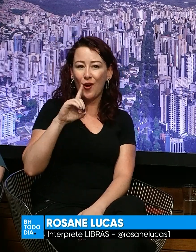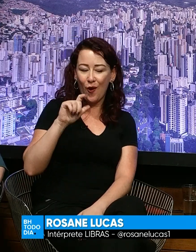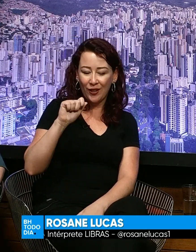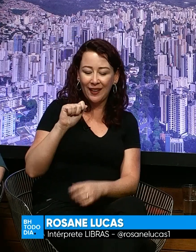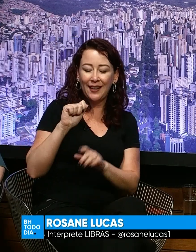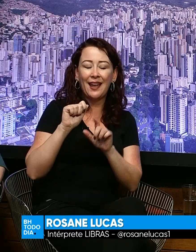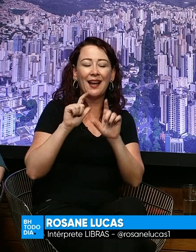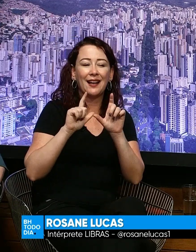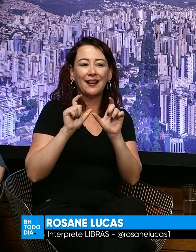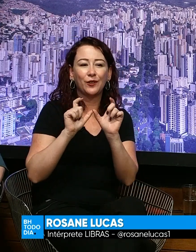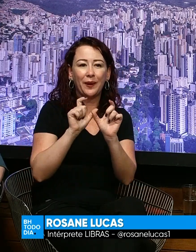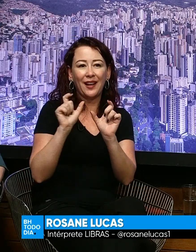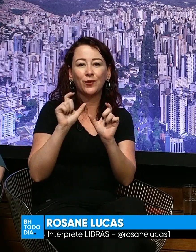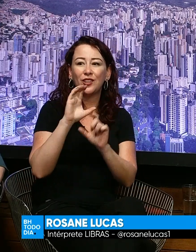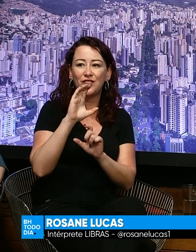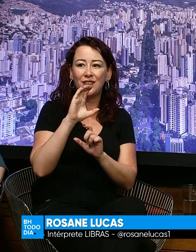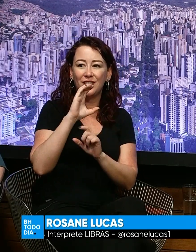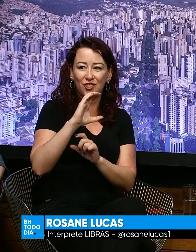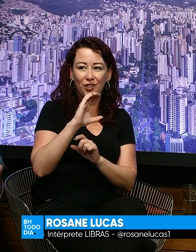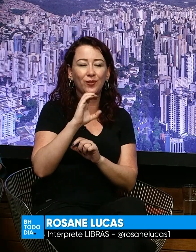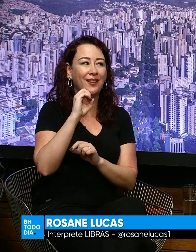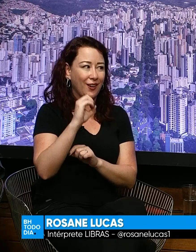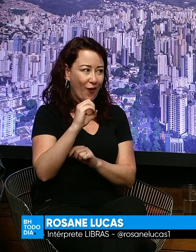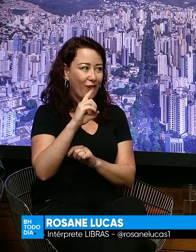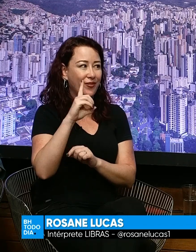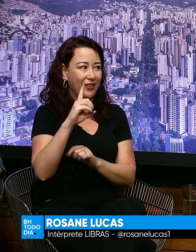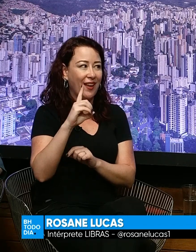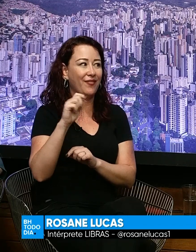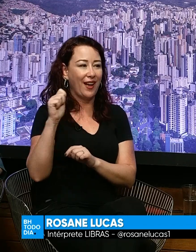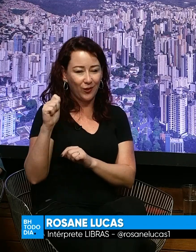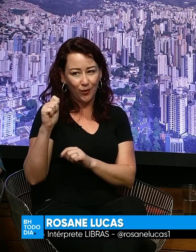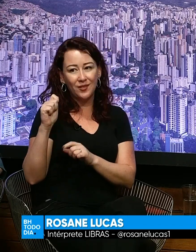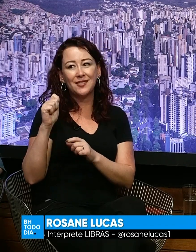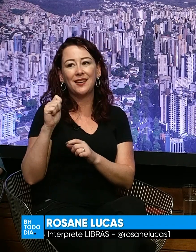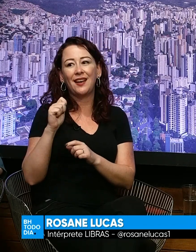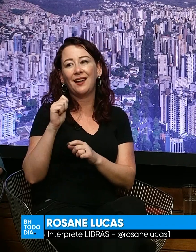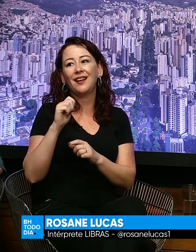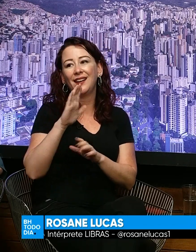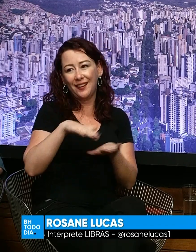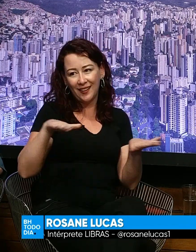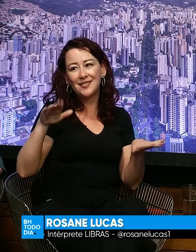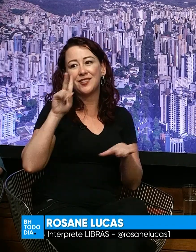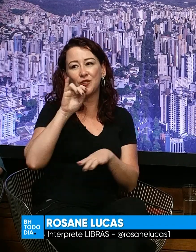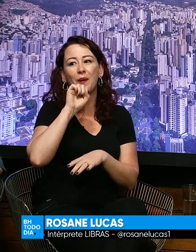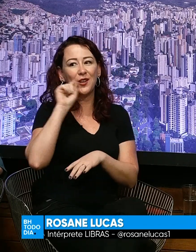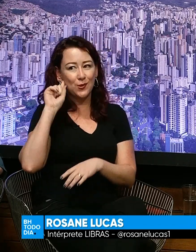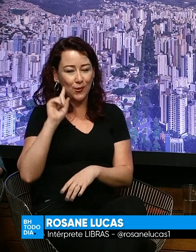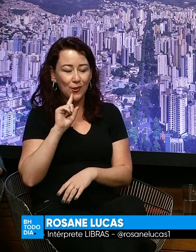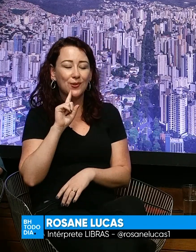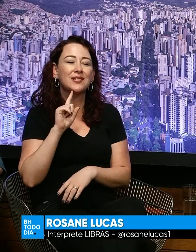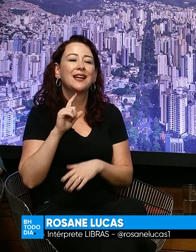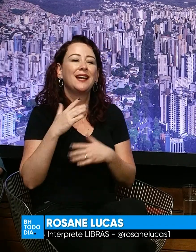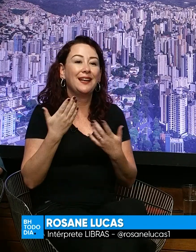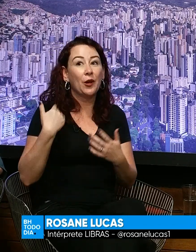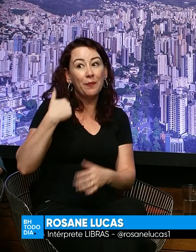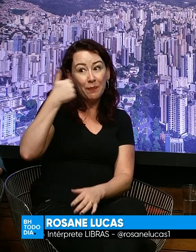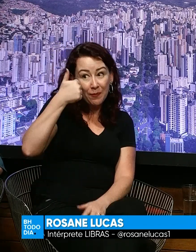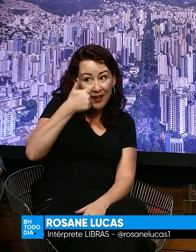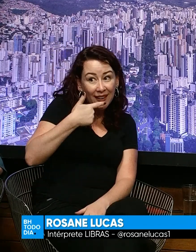CODA que é a nomenclatura de Children of Deaf Adults, que é crianças de pais surdos. Então, a minha primeira